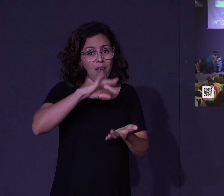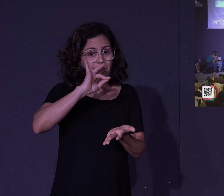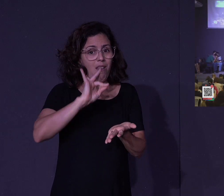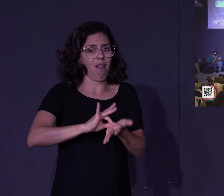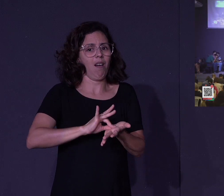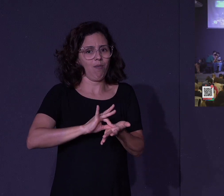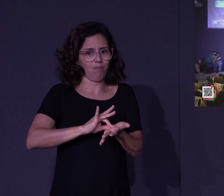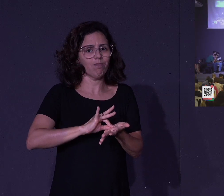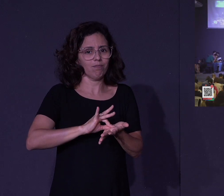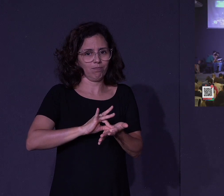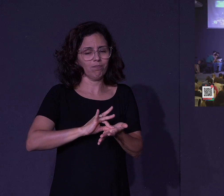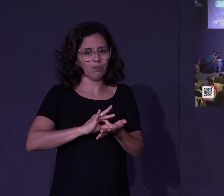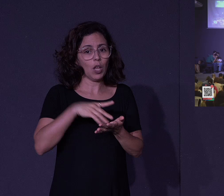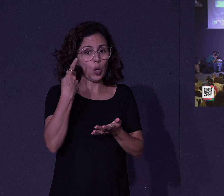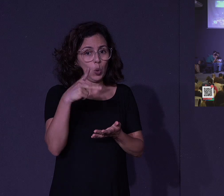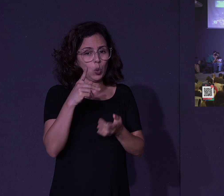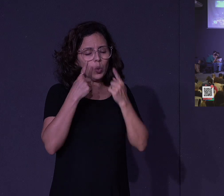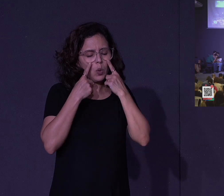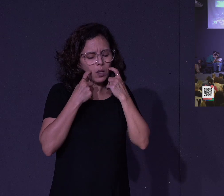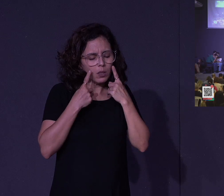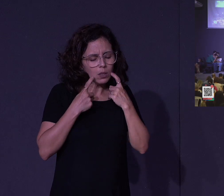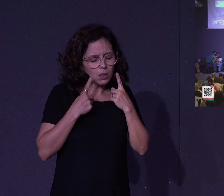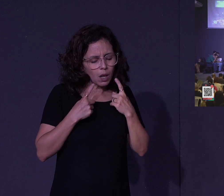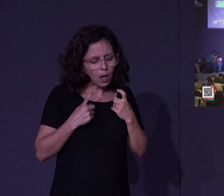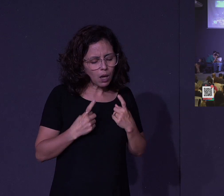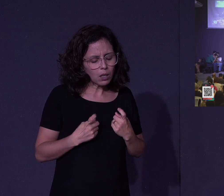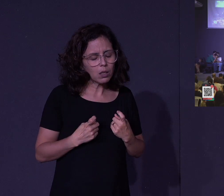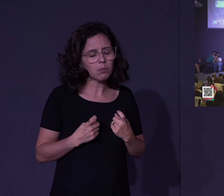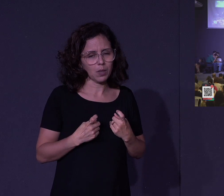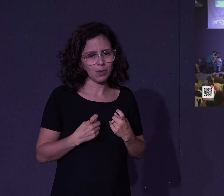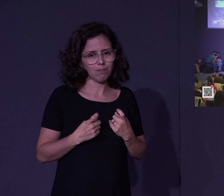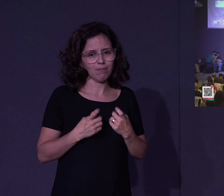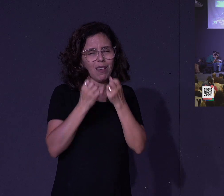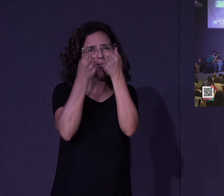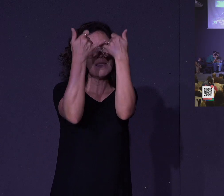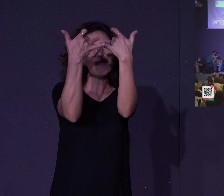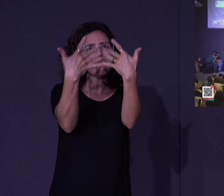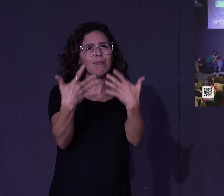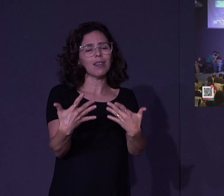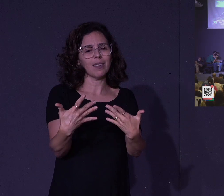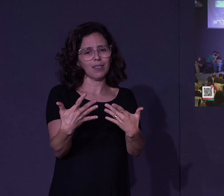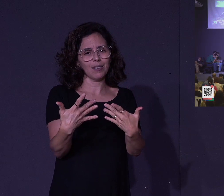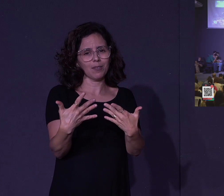Derrame suas lágrimas diante daquele que tem poder para te consolar.